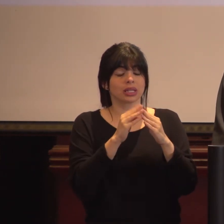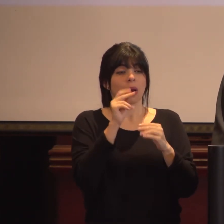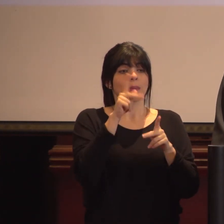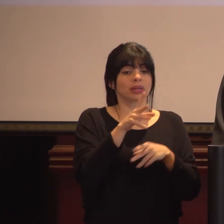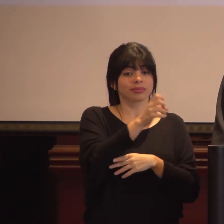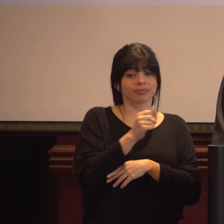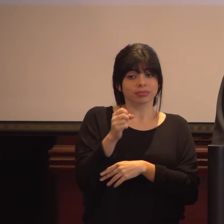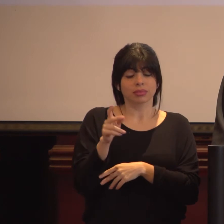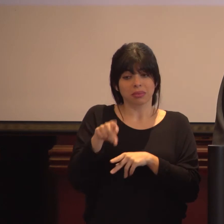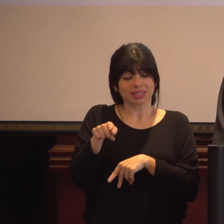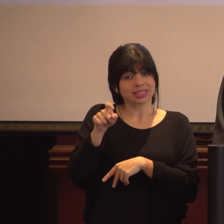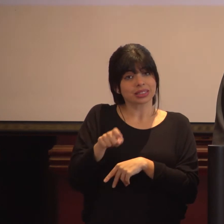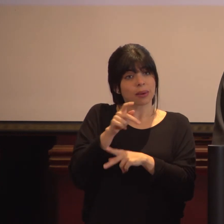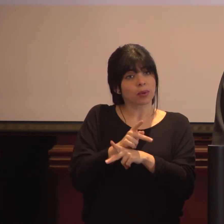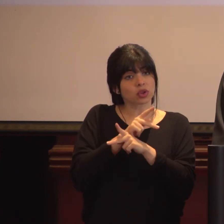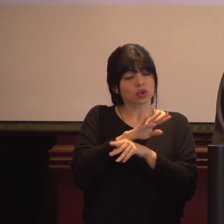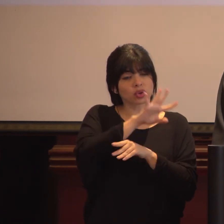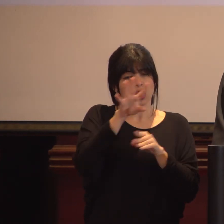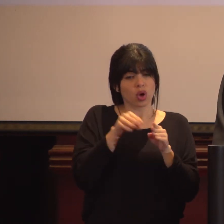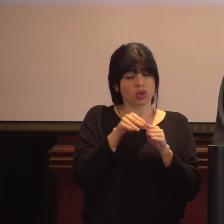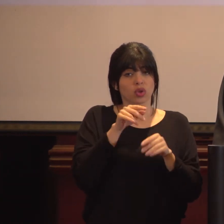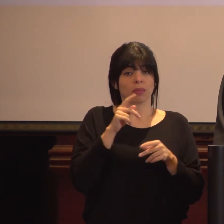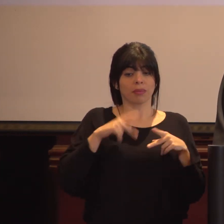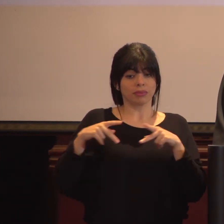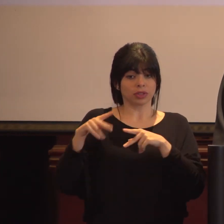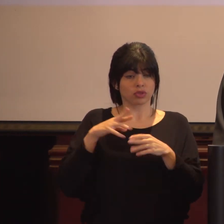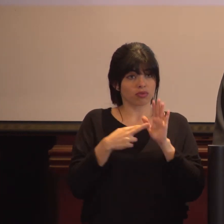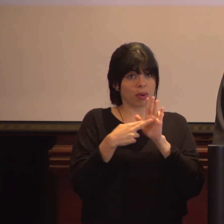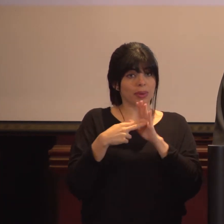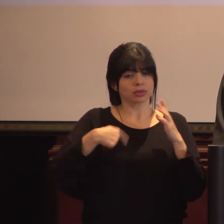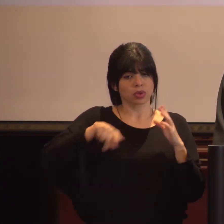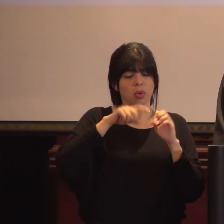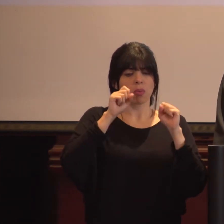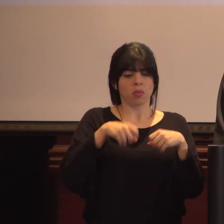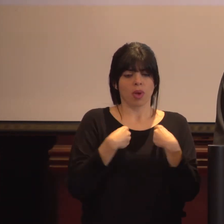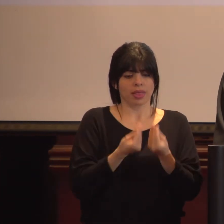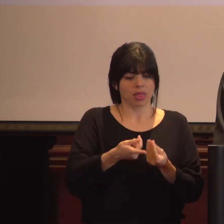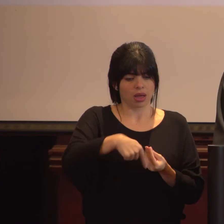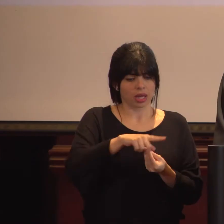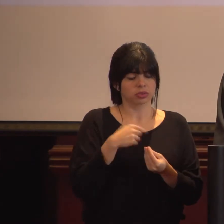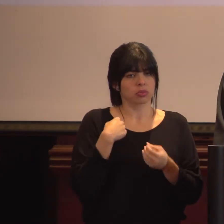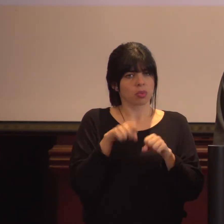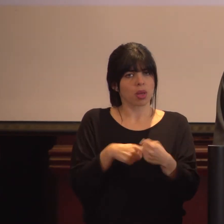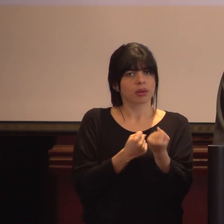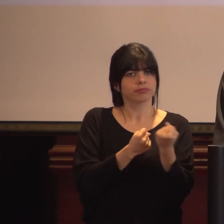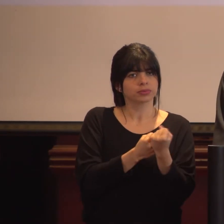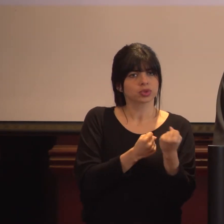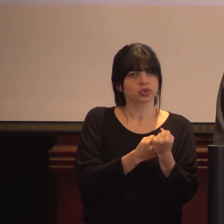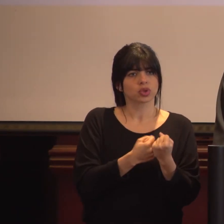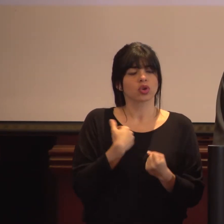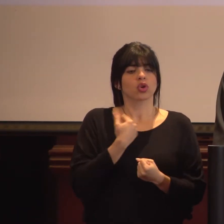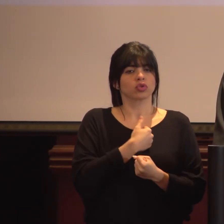necesidades de protección todos los actores aquí representados podemos brindar nuestro apoyo y